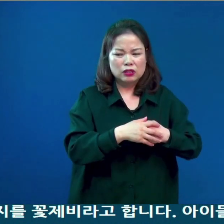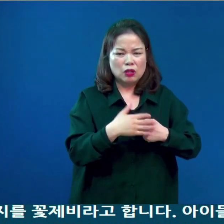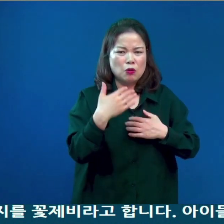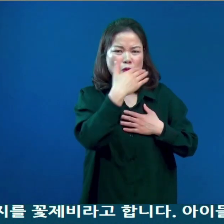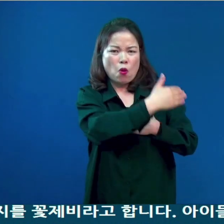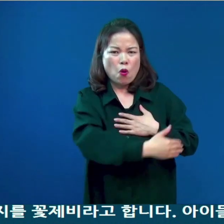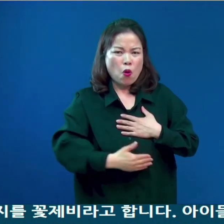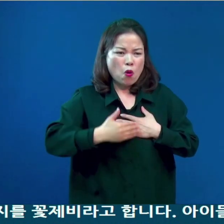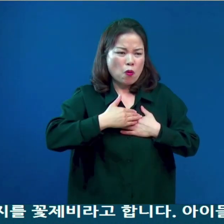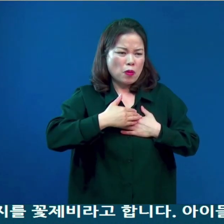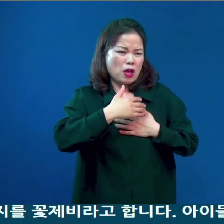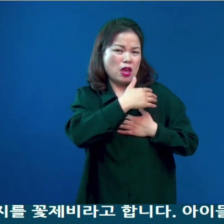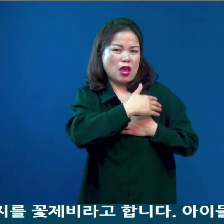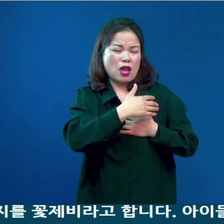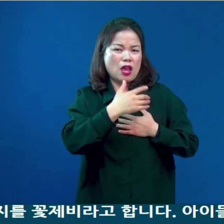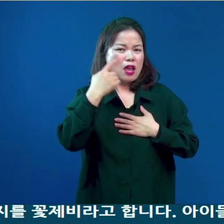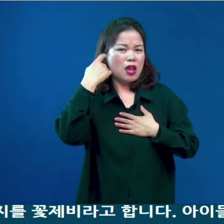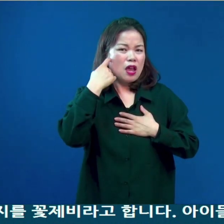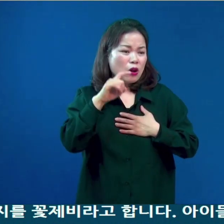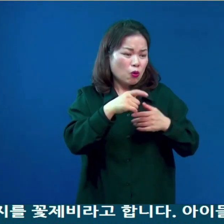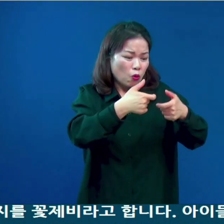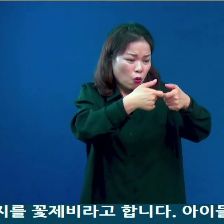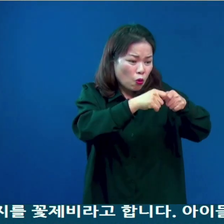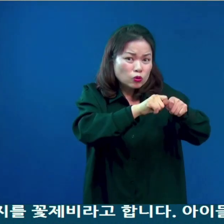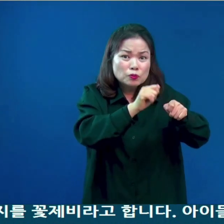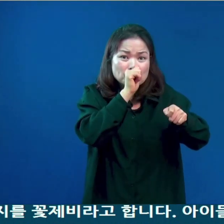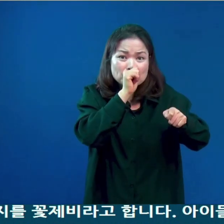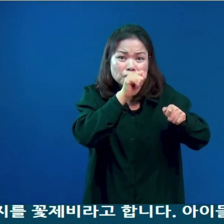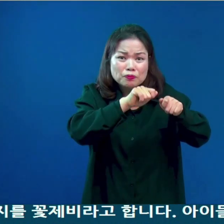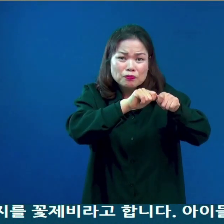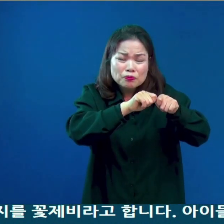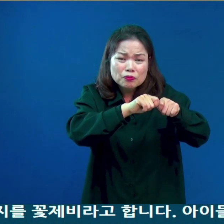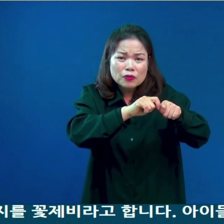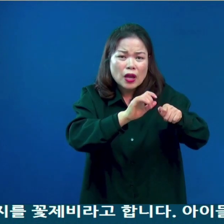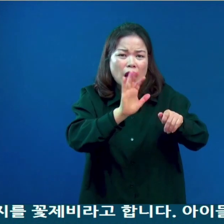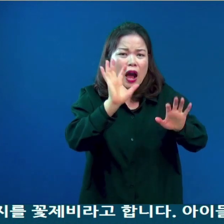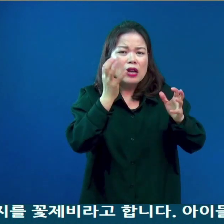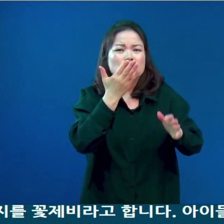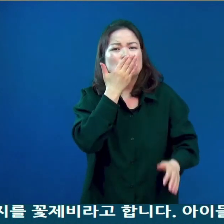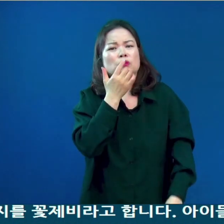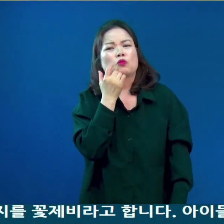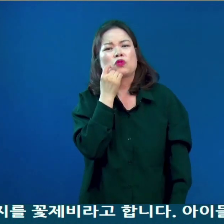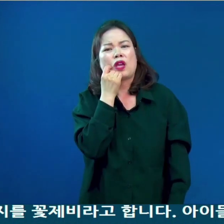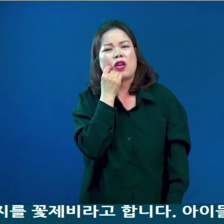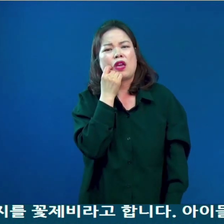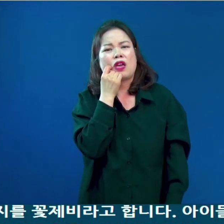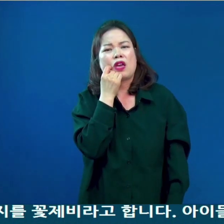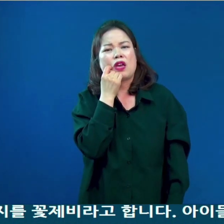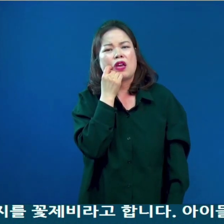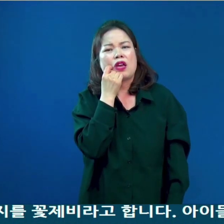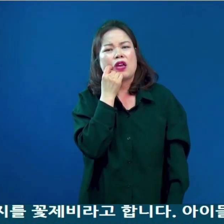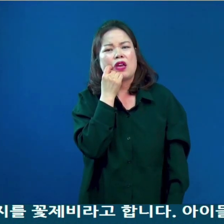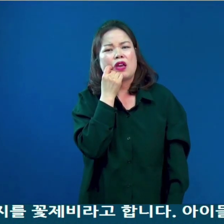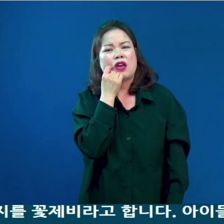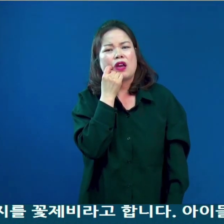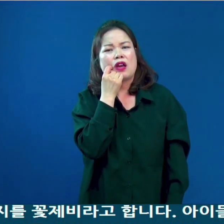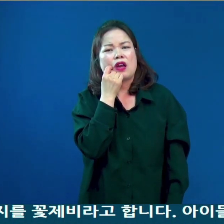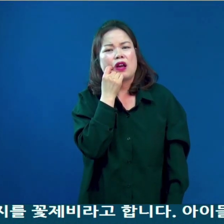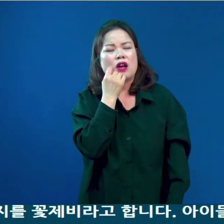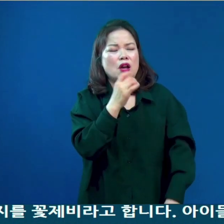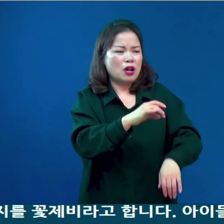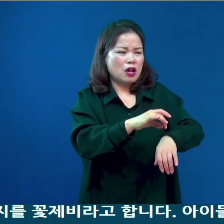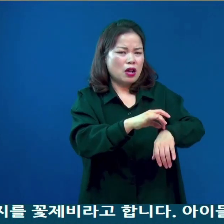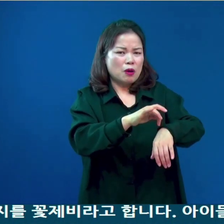이게 고름 같은 게 있는 거예요. 이게 뭐냐? 그랬더니 아이들이 못 먹어가지고 이게 뭐 모기만